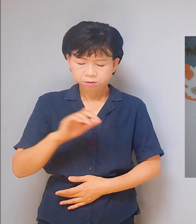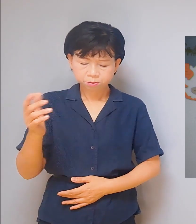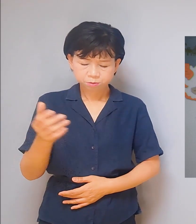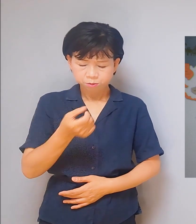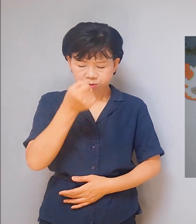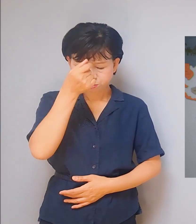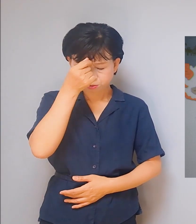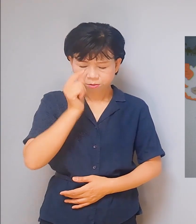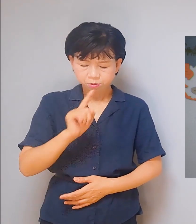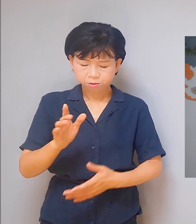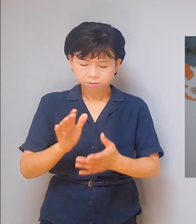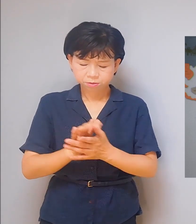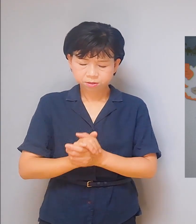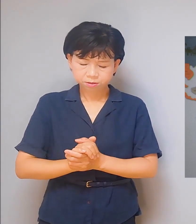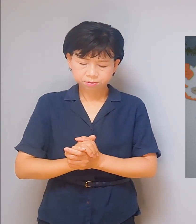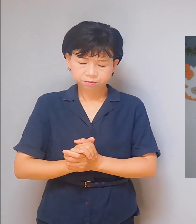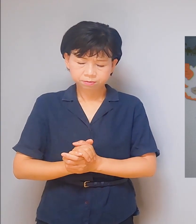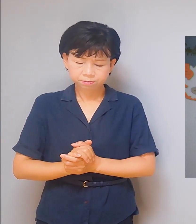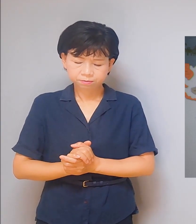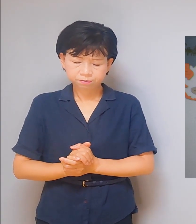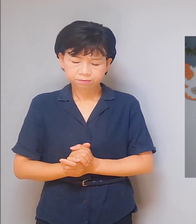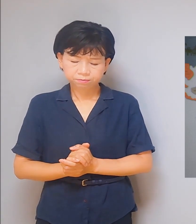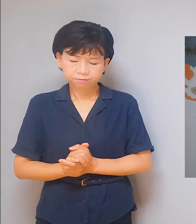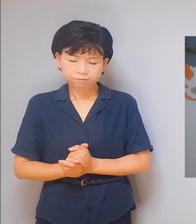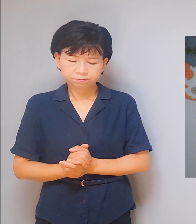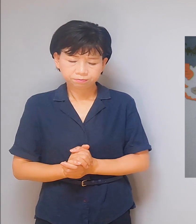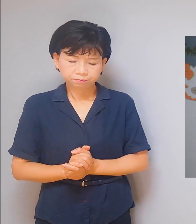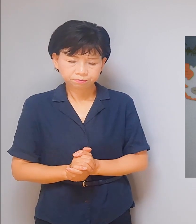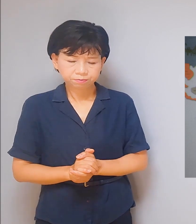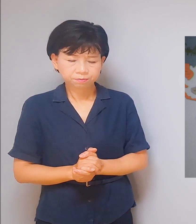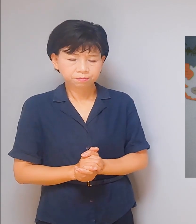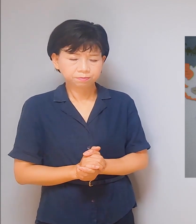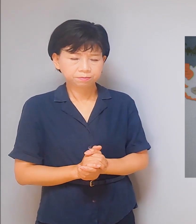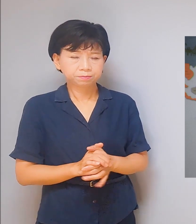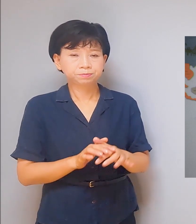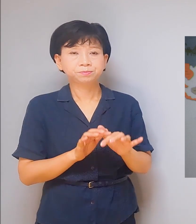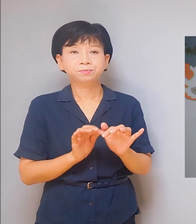이름으로 기도드립니다. 아멘.